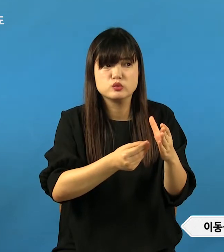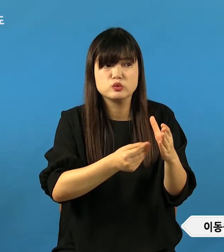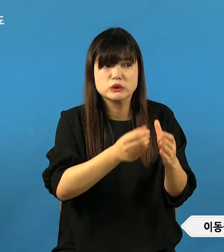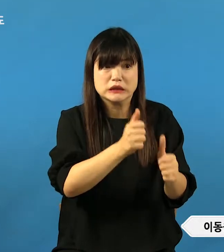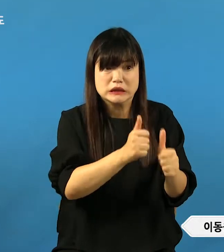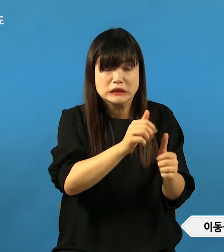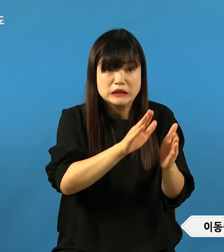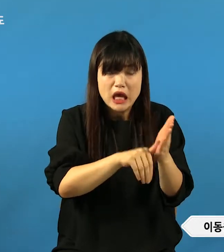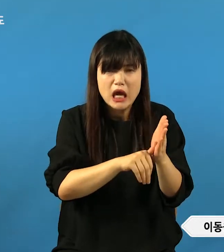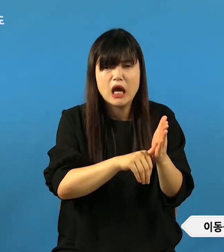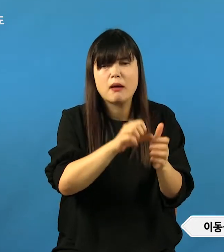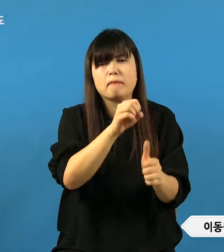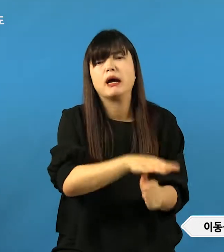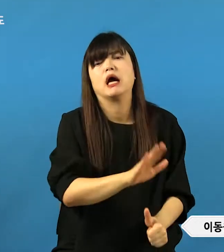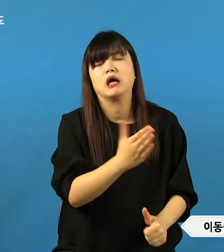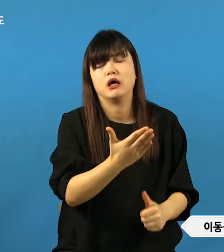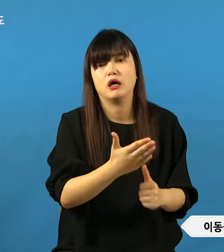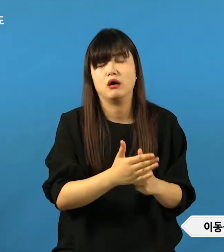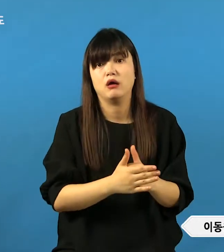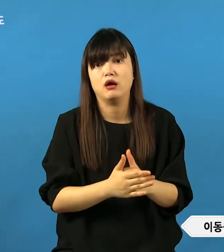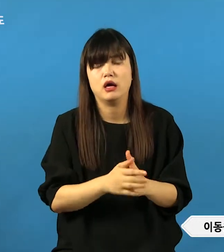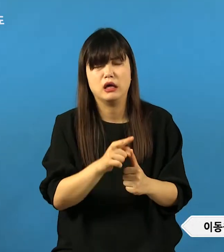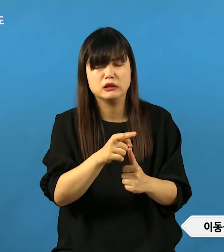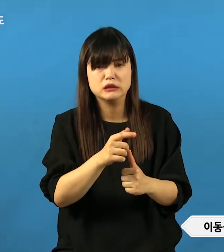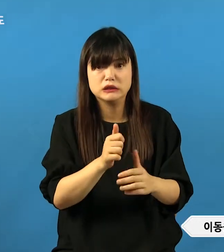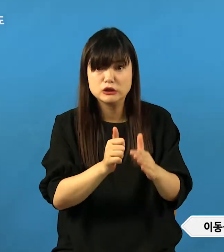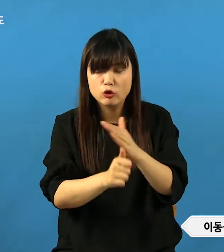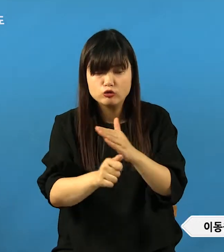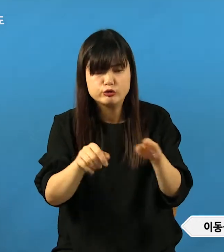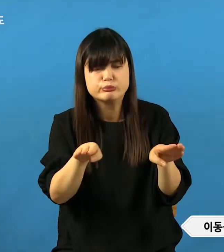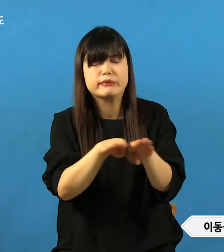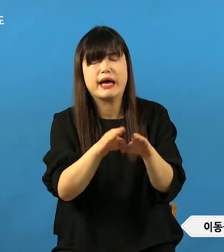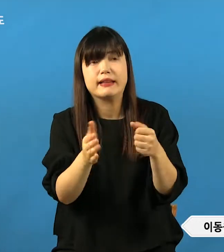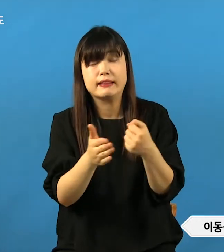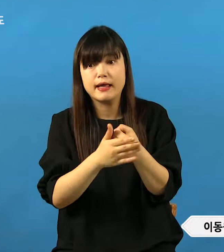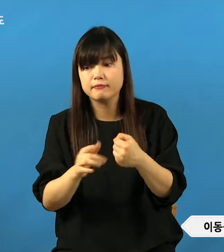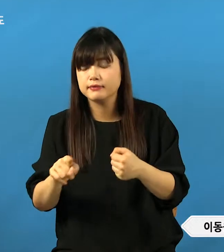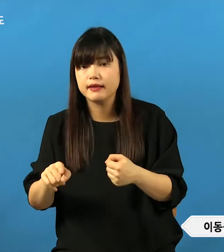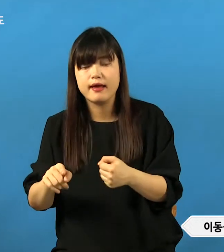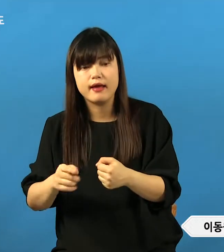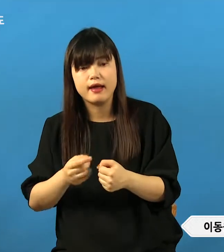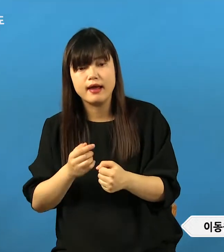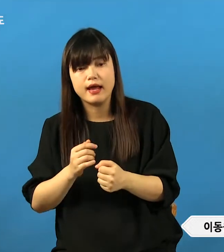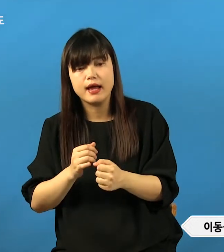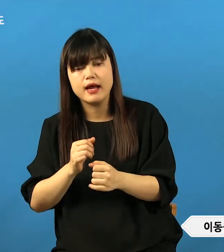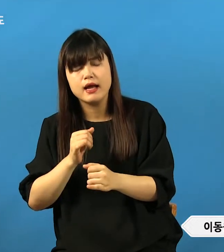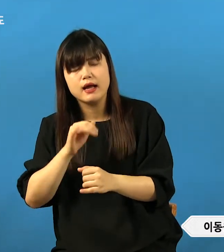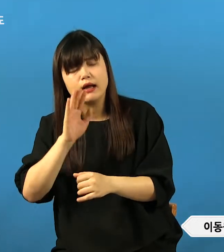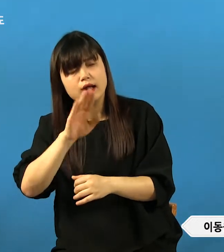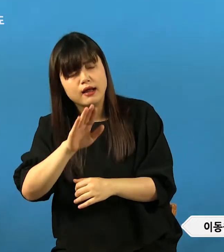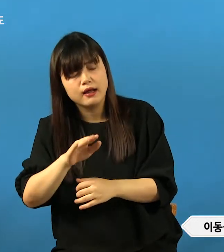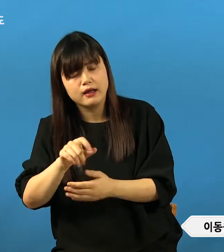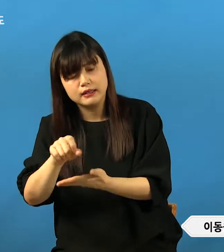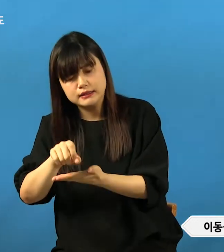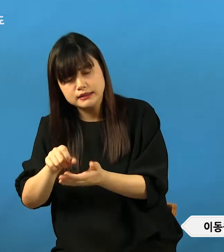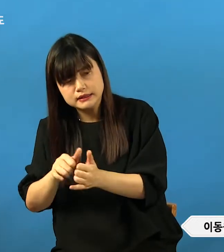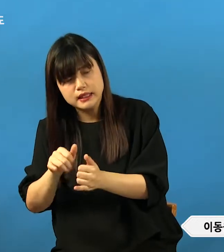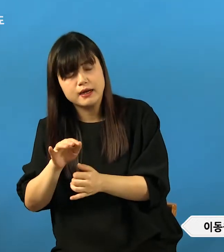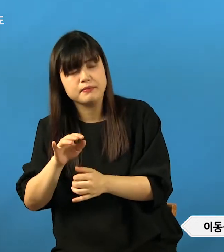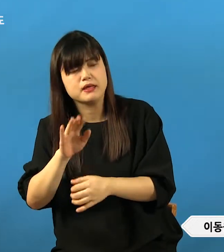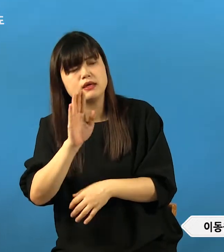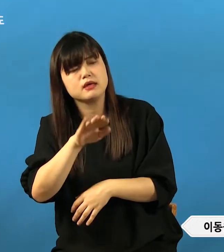그 선수의 결장, 게임에 나가지 못한 것을 어떻게 생각하느냐고 기자가 감독에게 물은